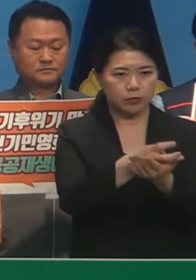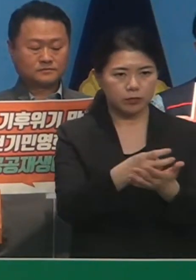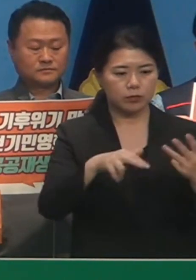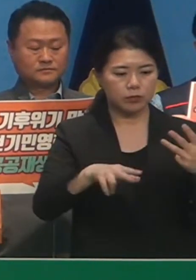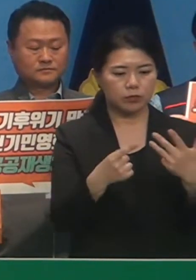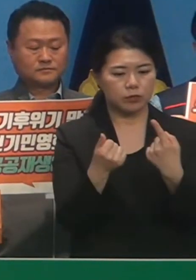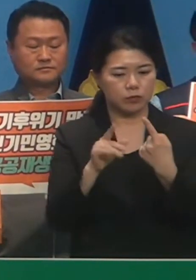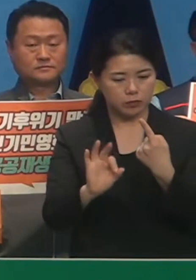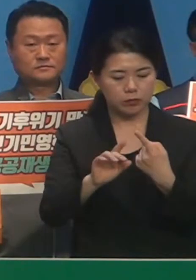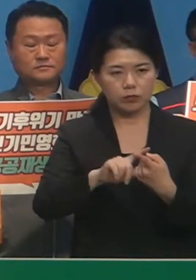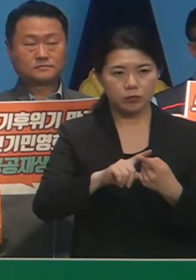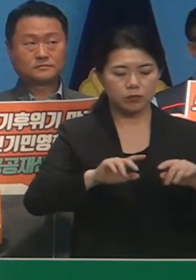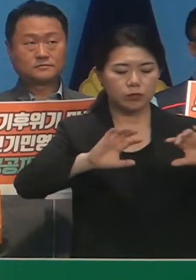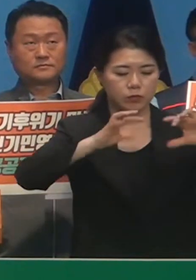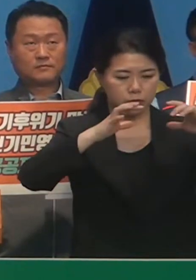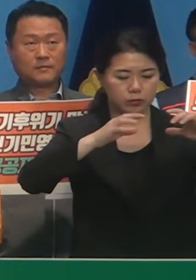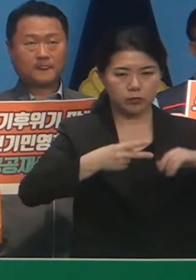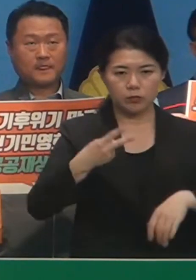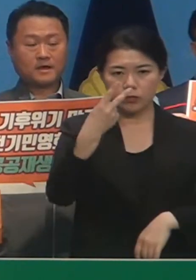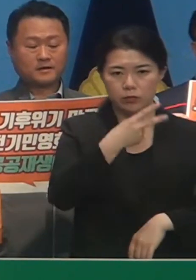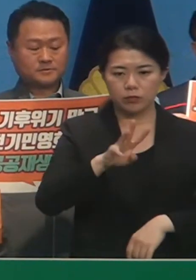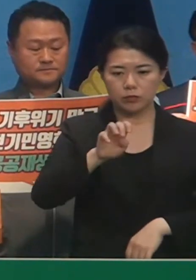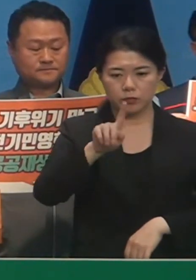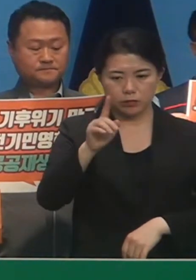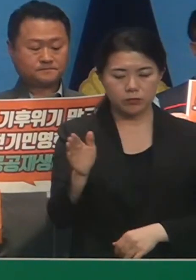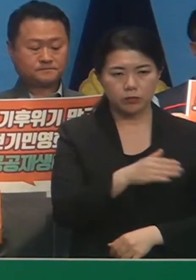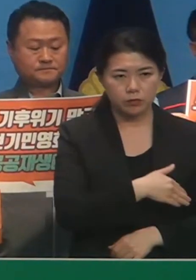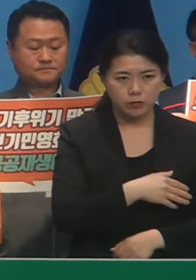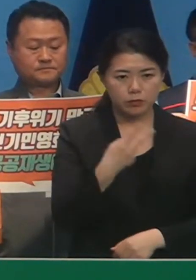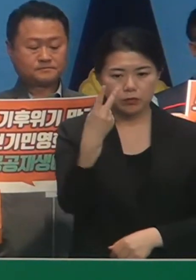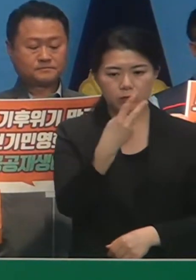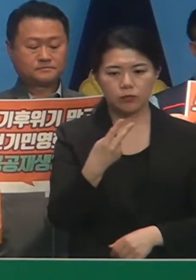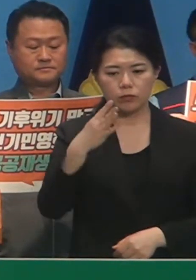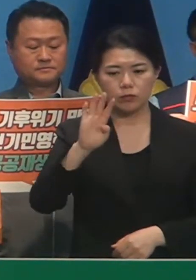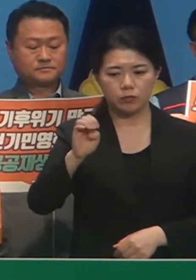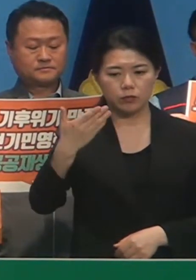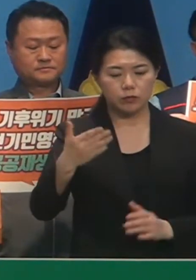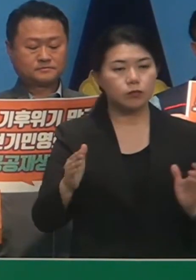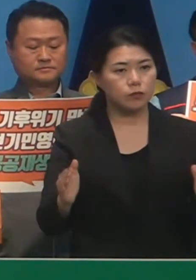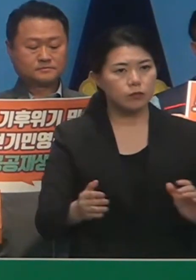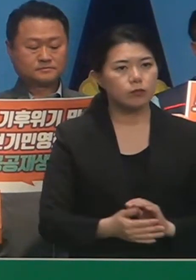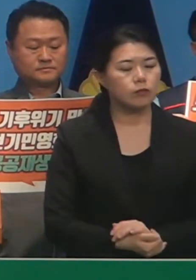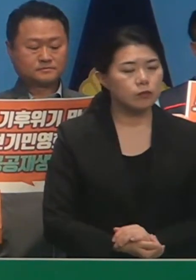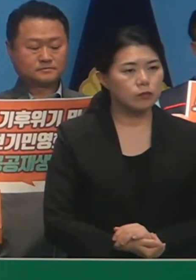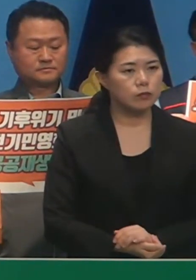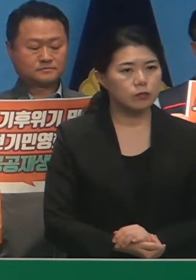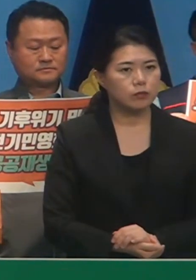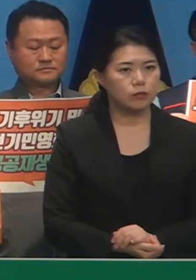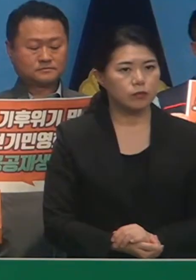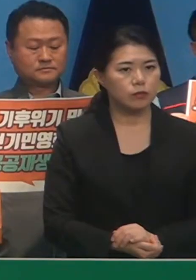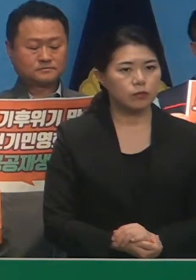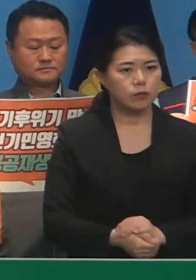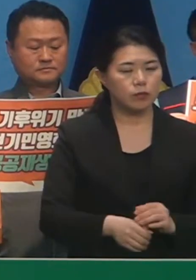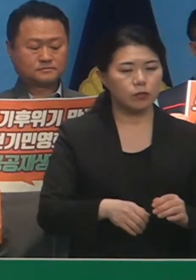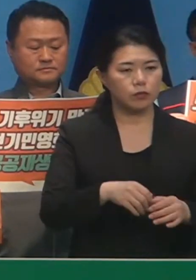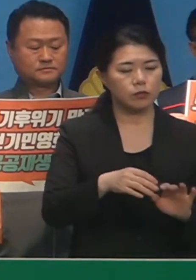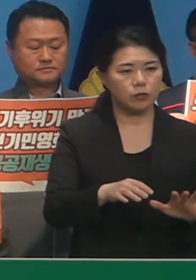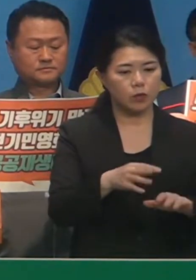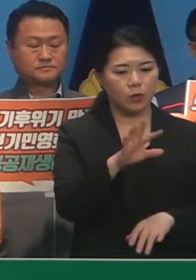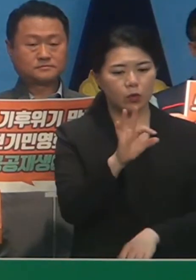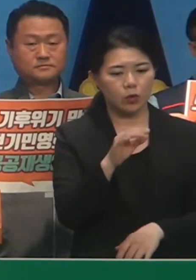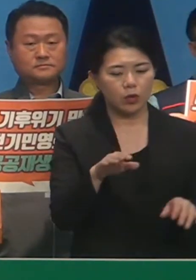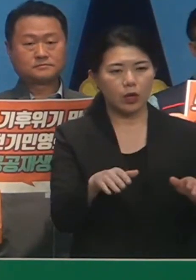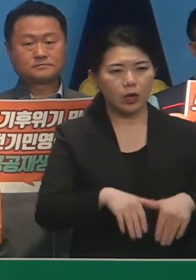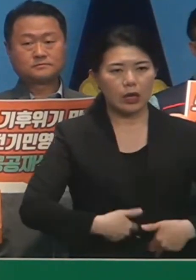1항에 대해 국가가 2031년부터 2049년까지 대강의 정량적